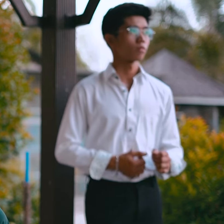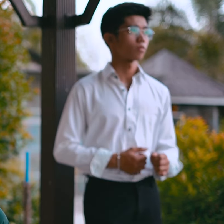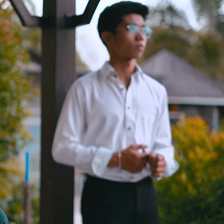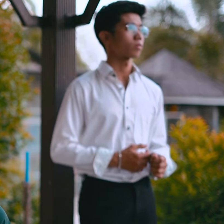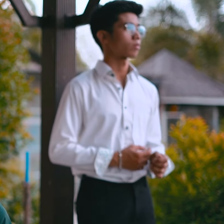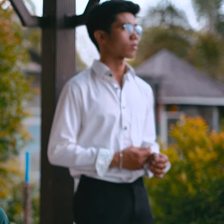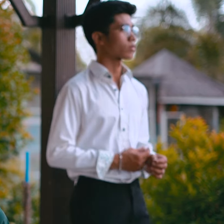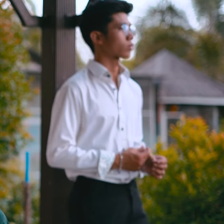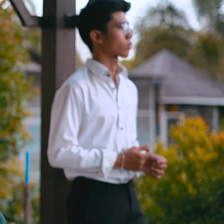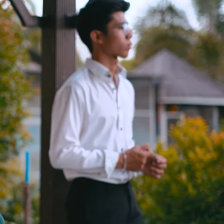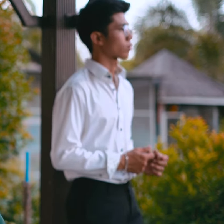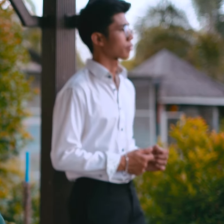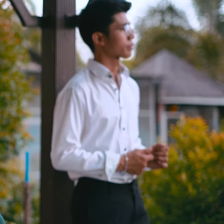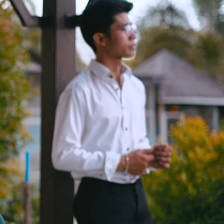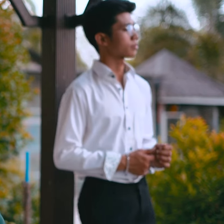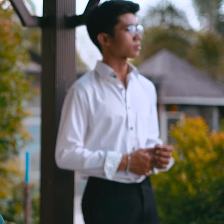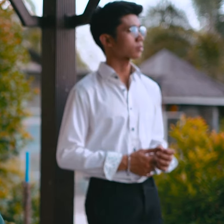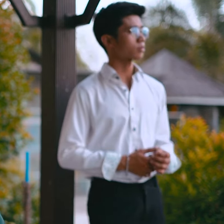inasam,